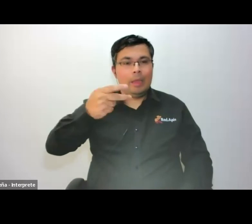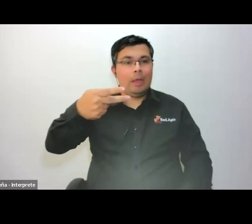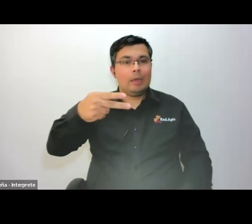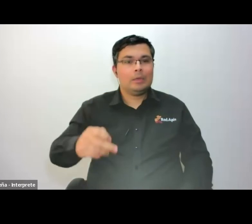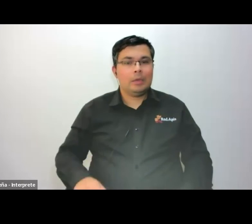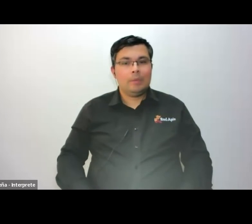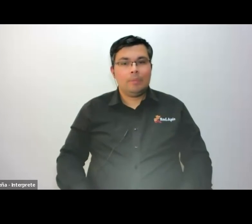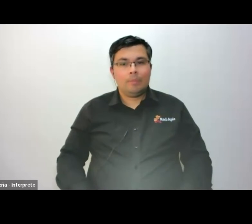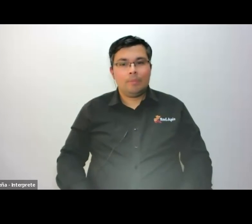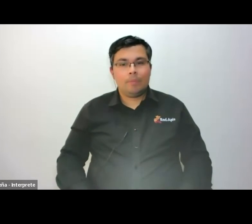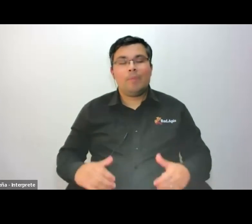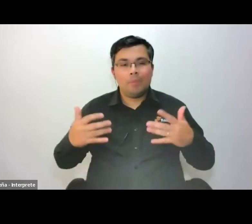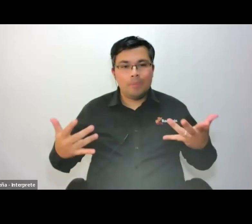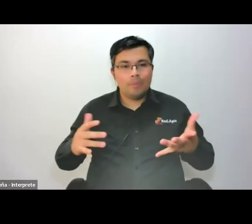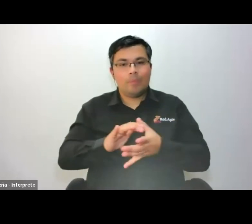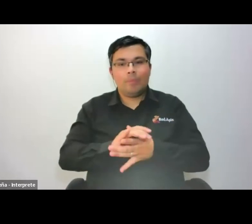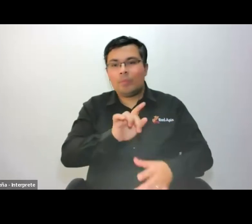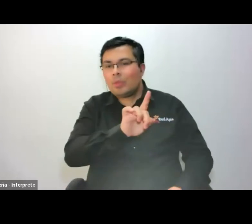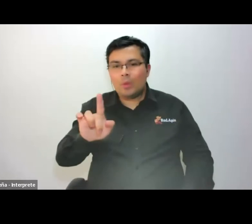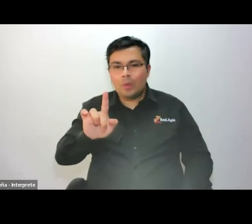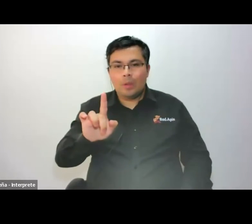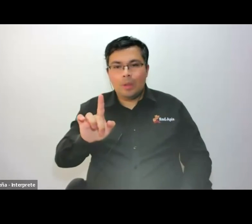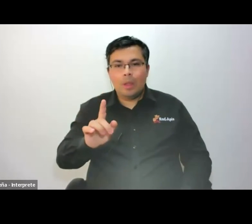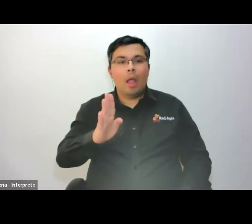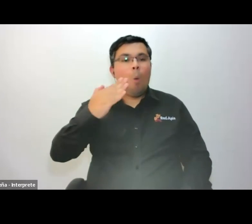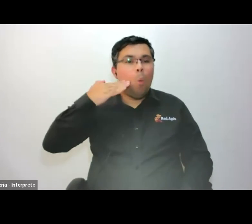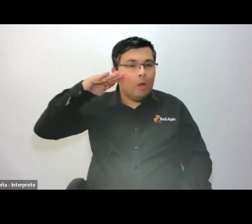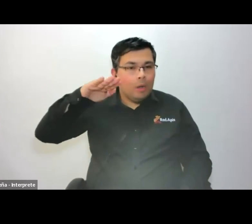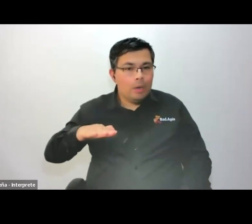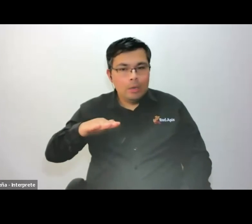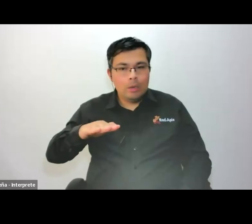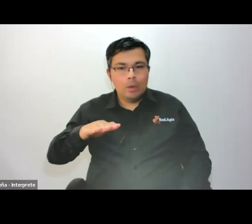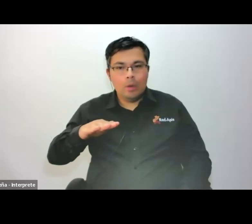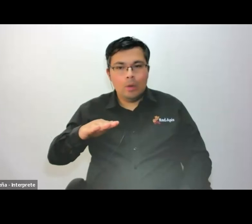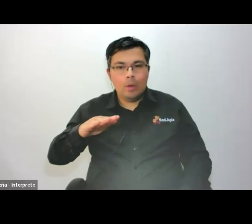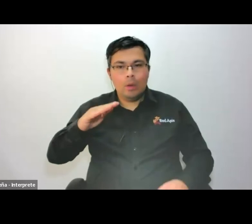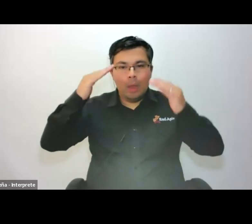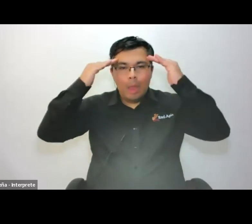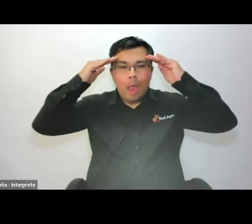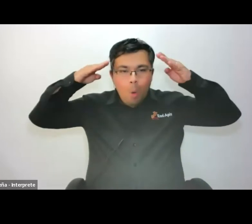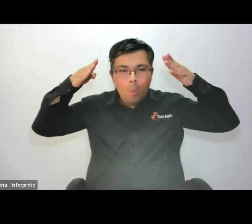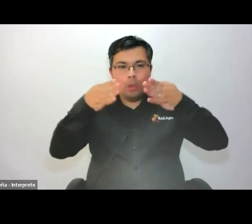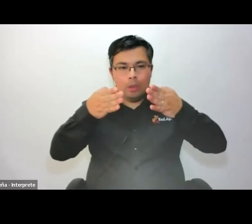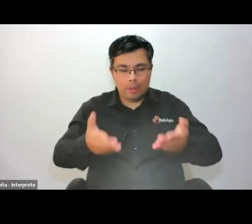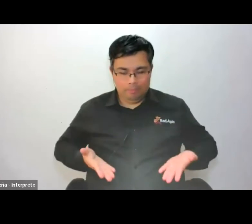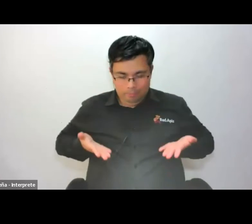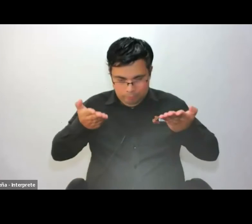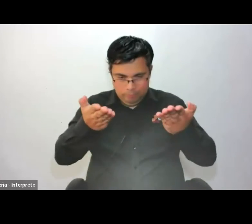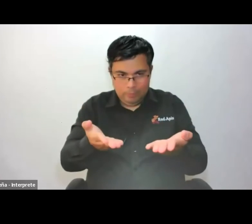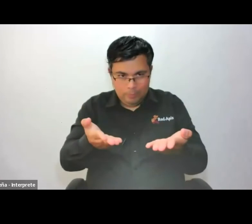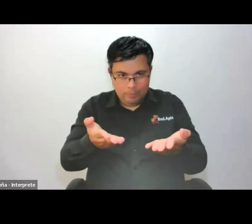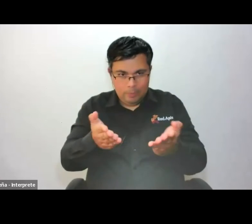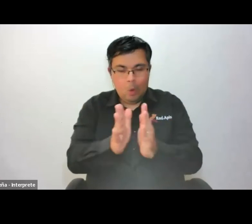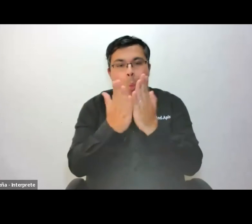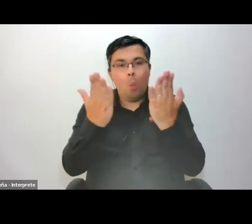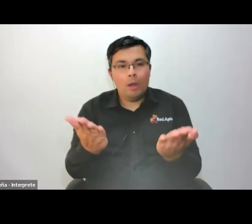autista con altos niveles de ansiedad ante la demanda un libro de 200 páginas para leer dentro de las próximas 2 semanas.